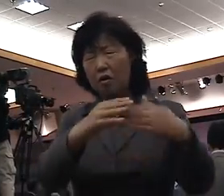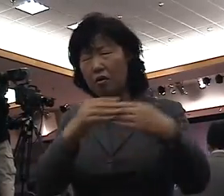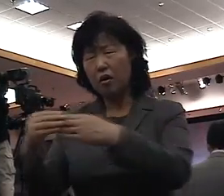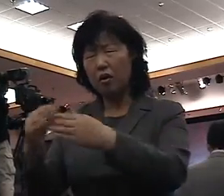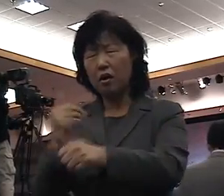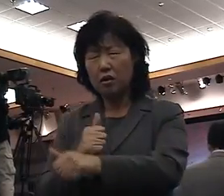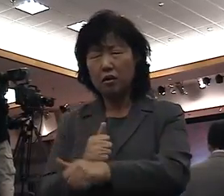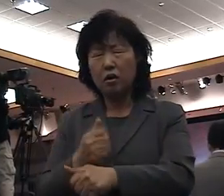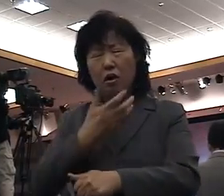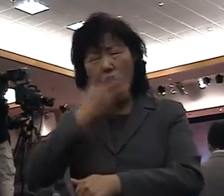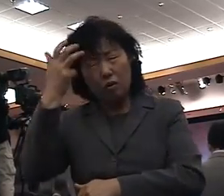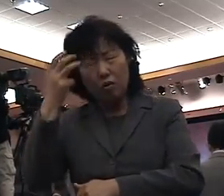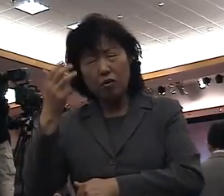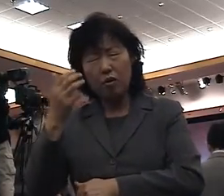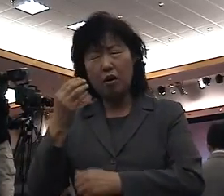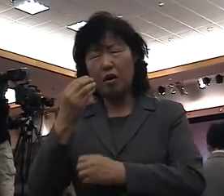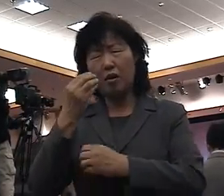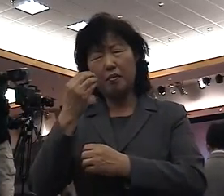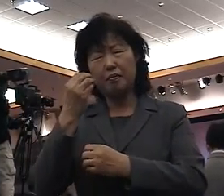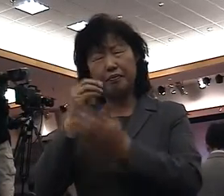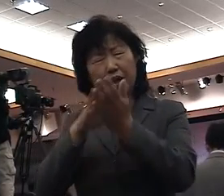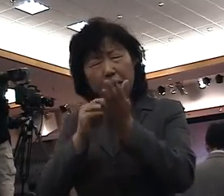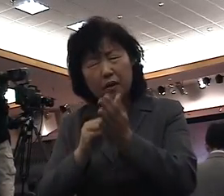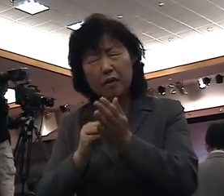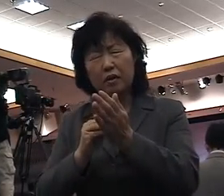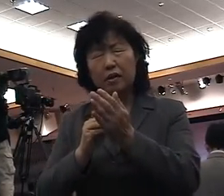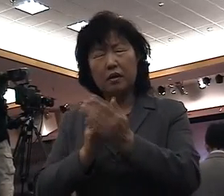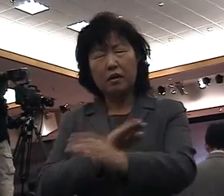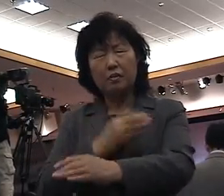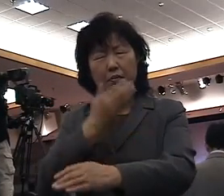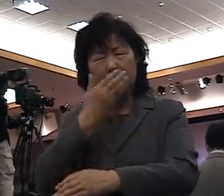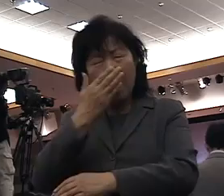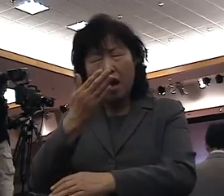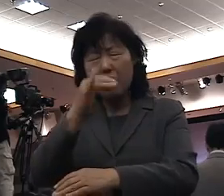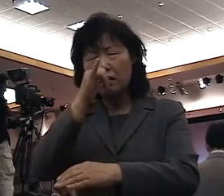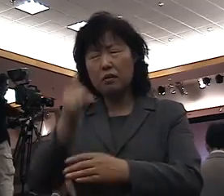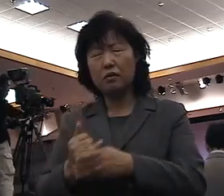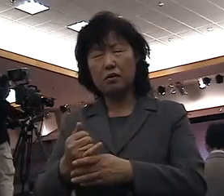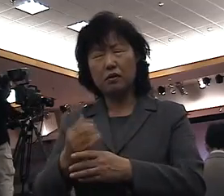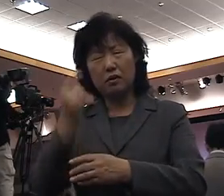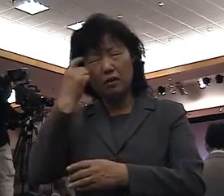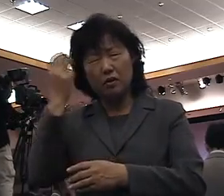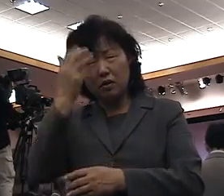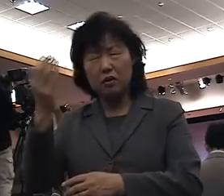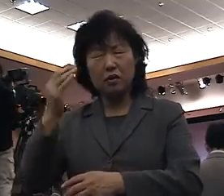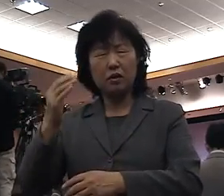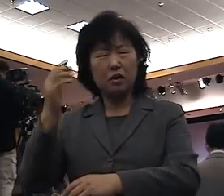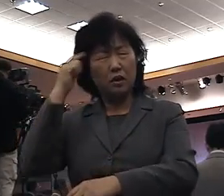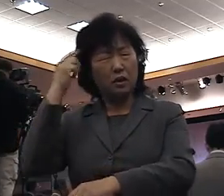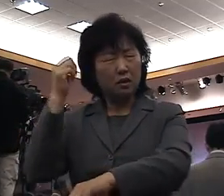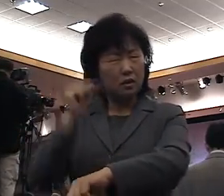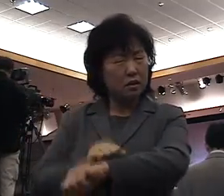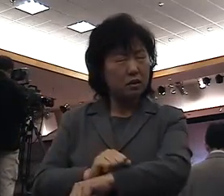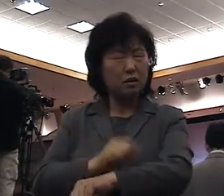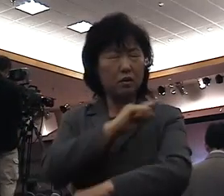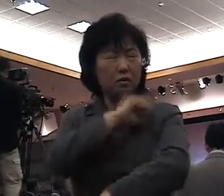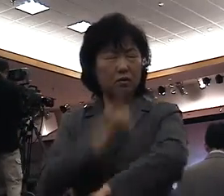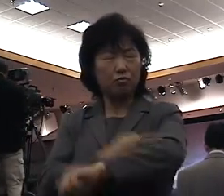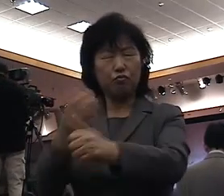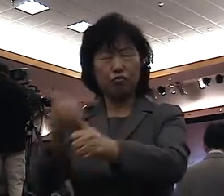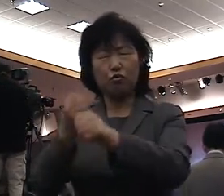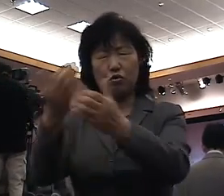그 꿈과 비전을 능히 감당할 수 있도록 성령의 지혜와 능력으로 붙들어 주시옵소서. 오